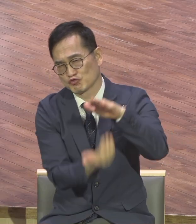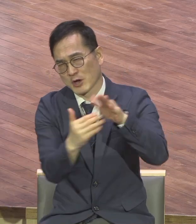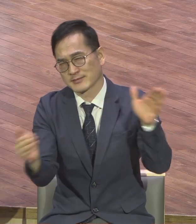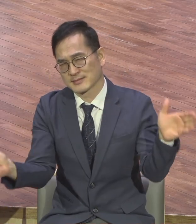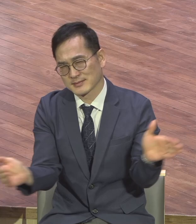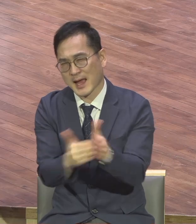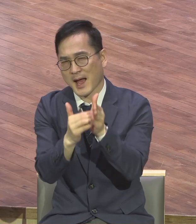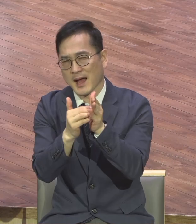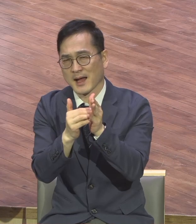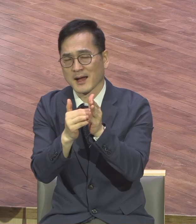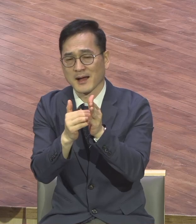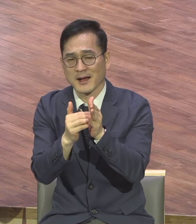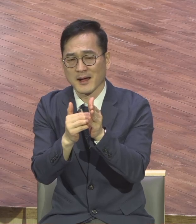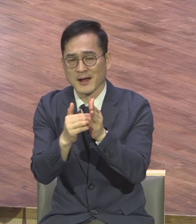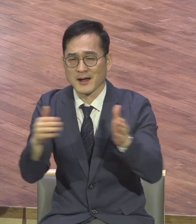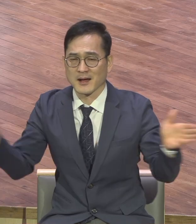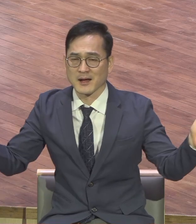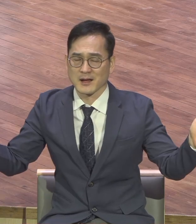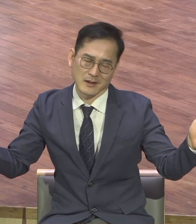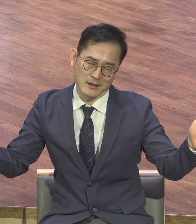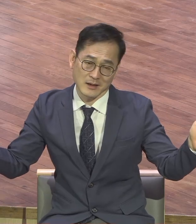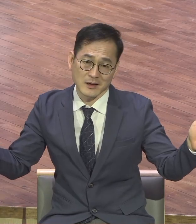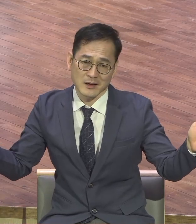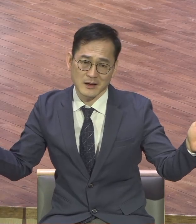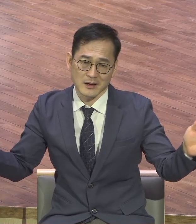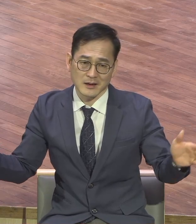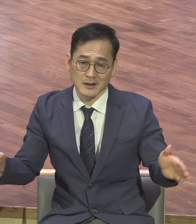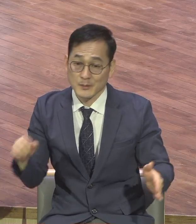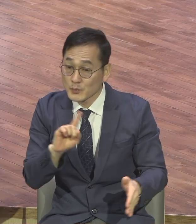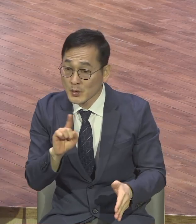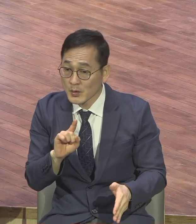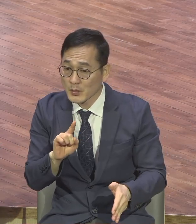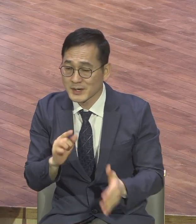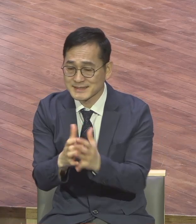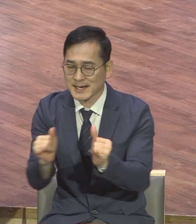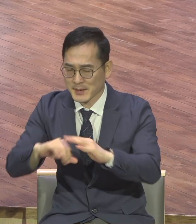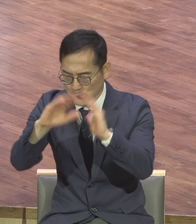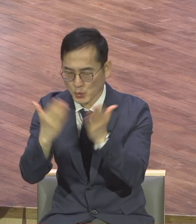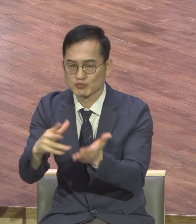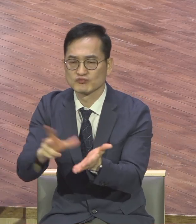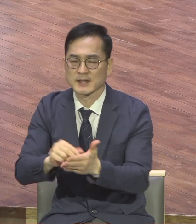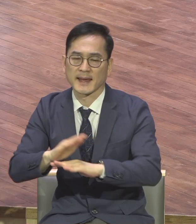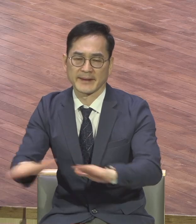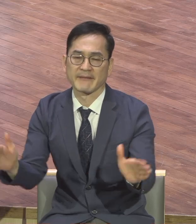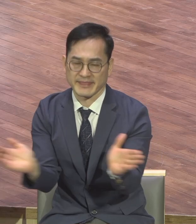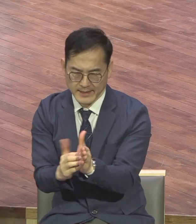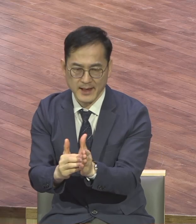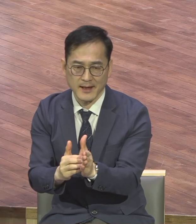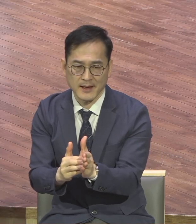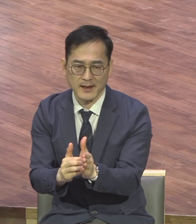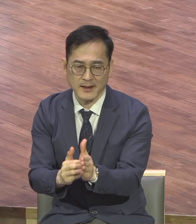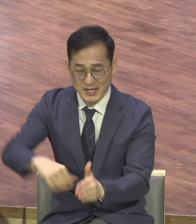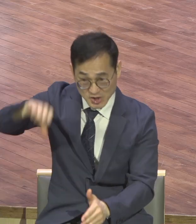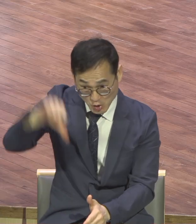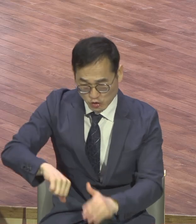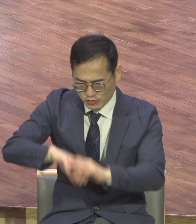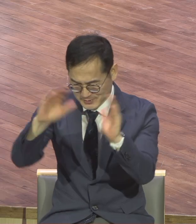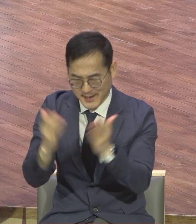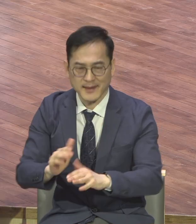테텔레스 타이 그랬어요. 인간의 모든 문제를 내가 다 끝냈다. 모든 재앙 저주 다 끝냈다.